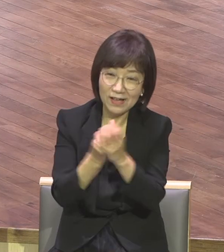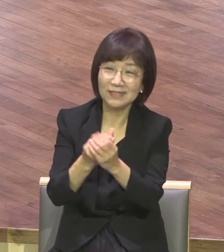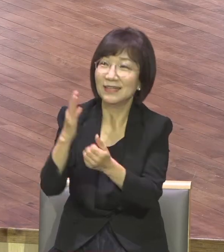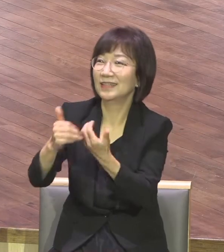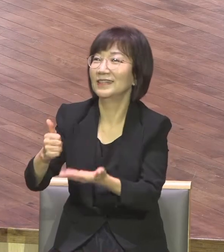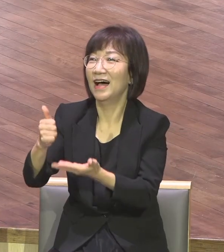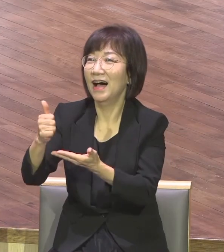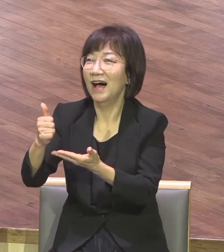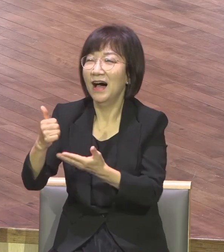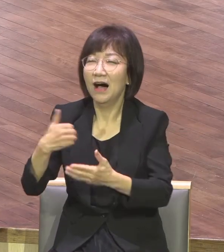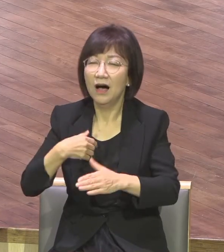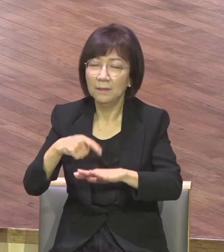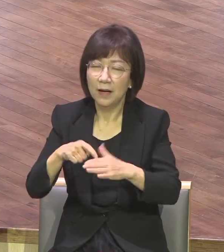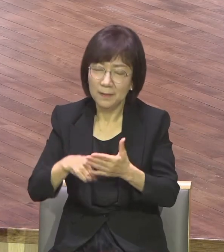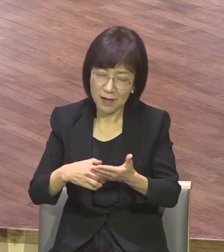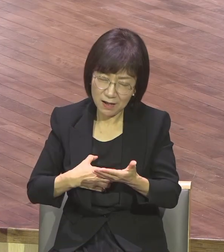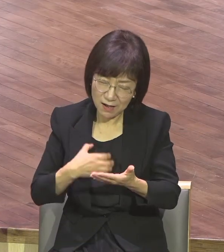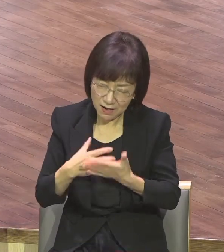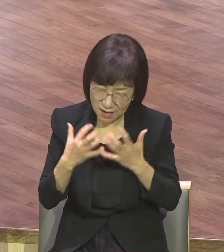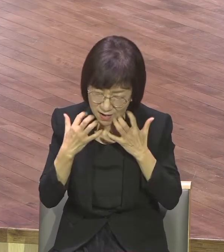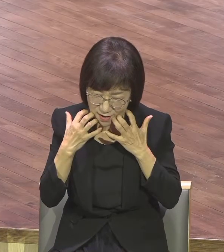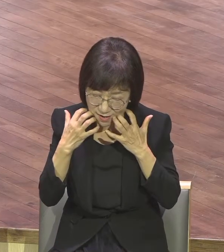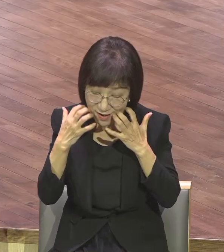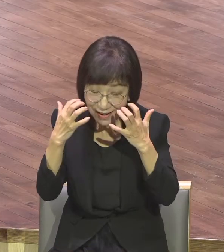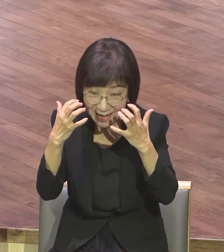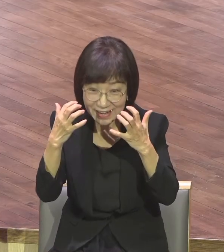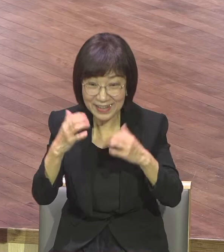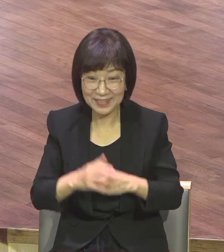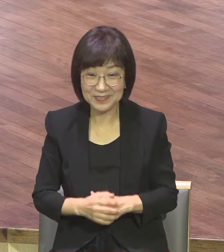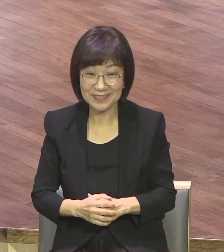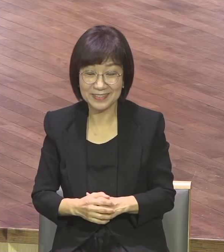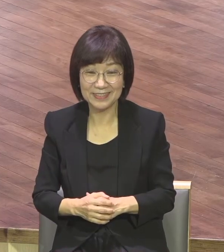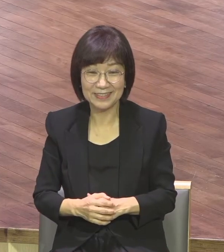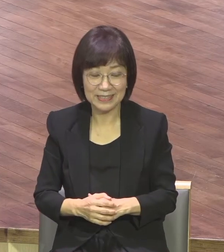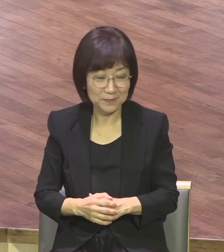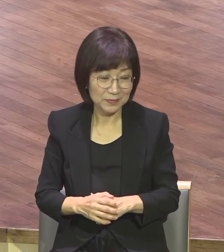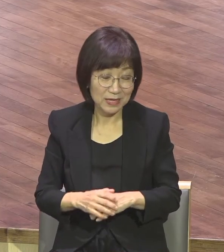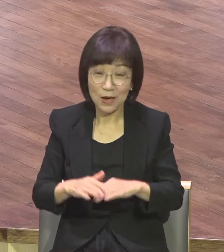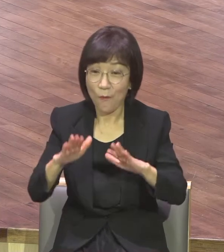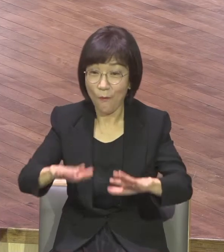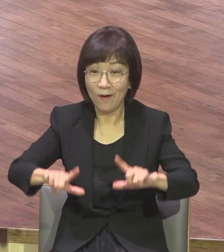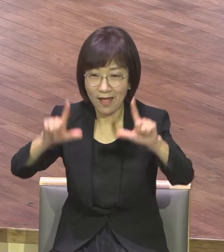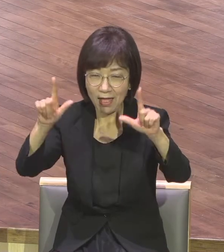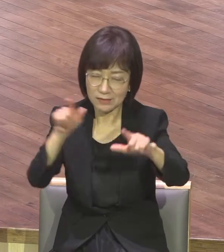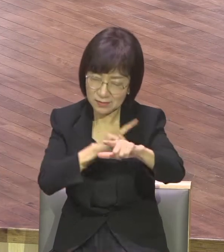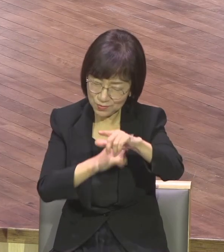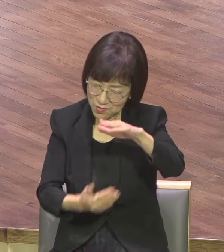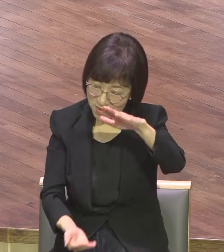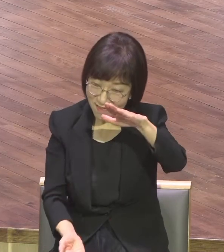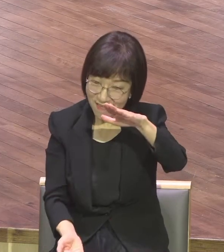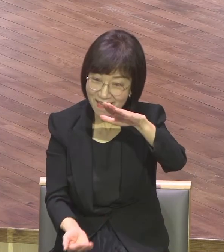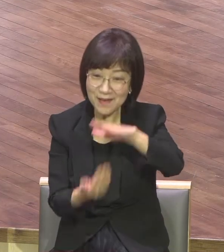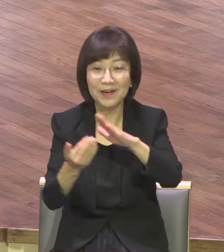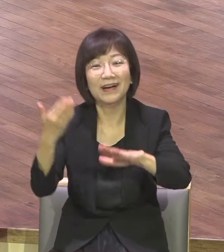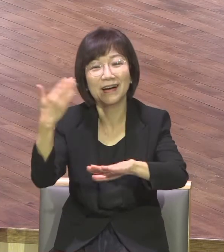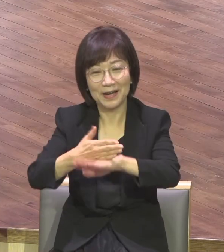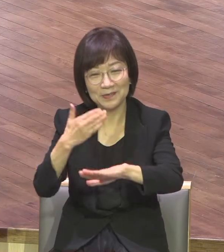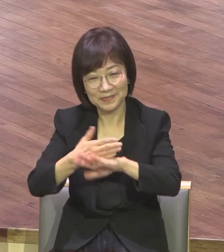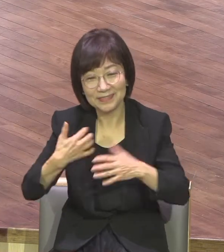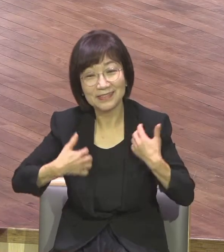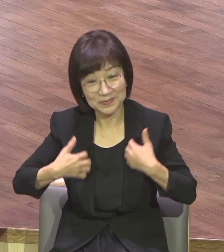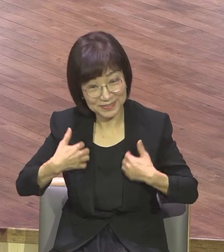마음에 얼마나 감격스러운 추수감사주의를 평생 하면서 올해가 제일 감격스러운 이 추수감사.